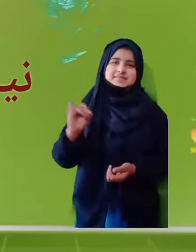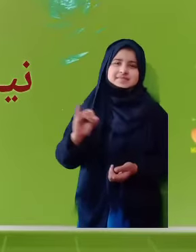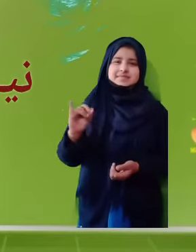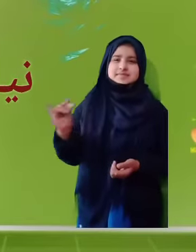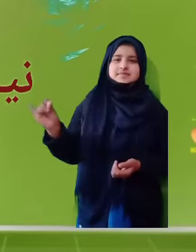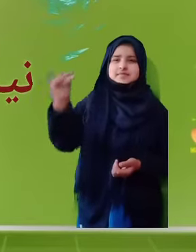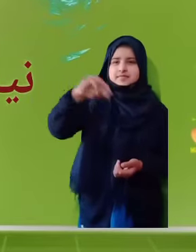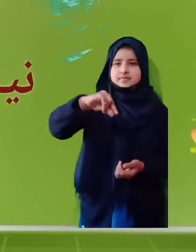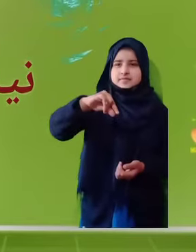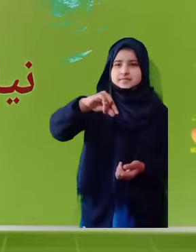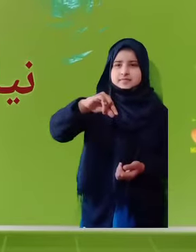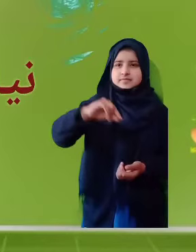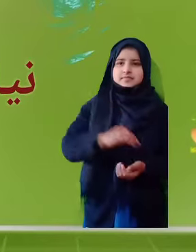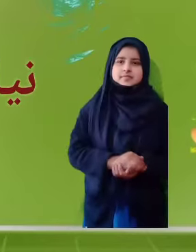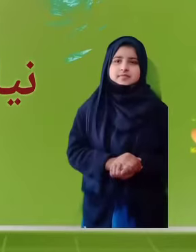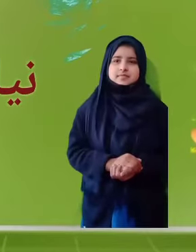नीला थोथा,